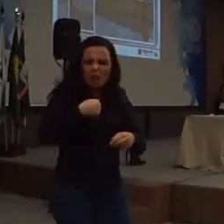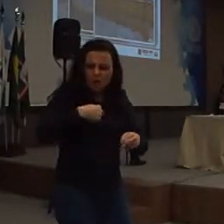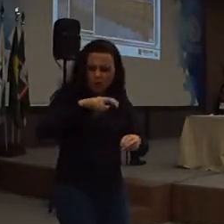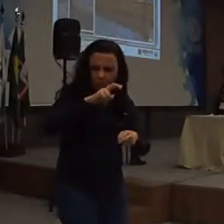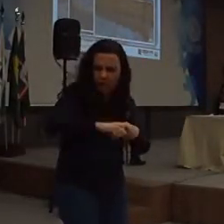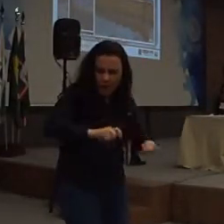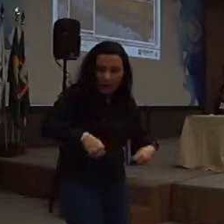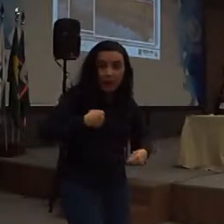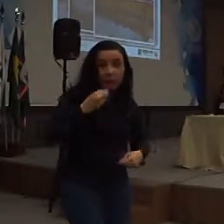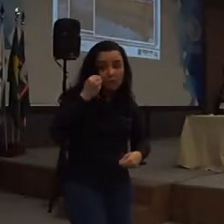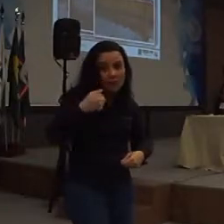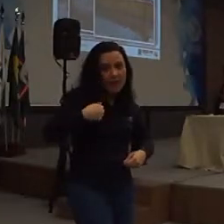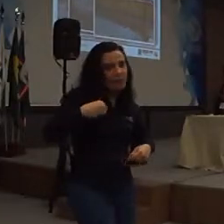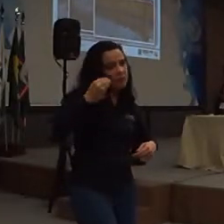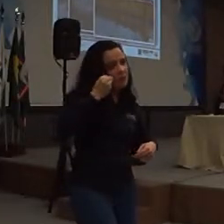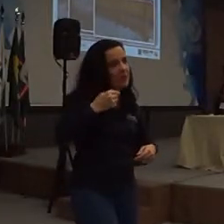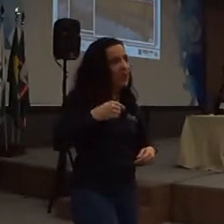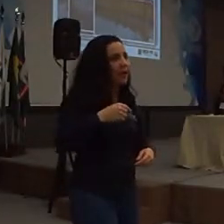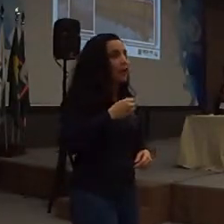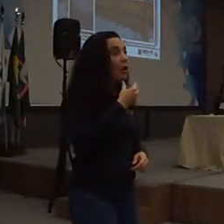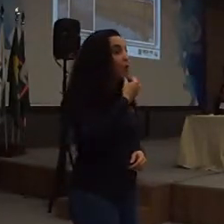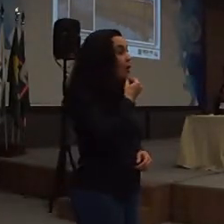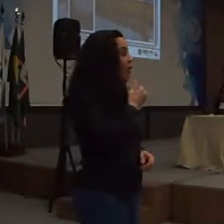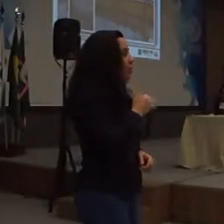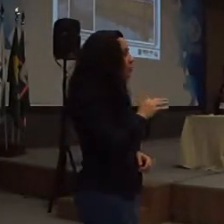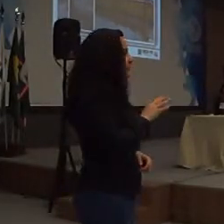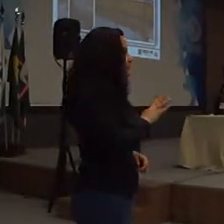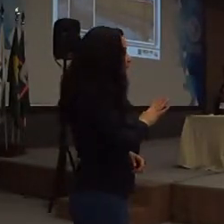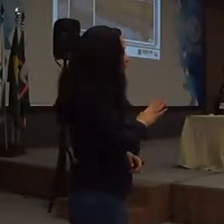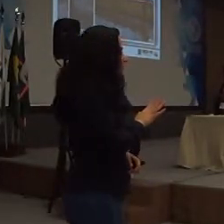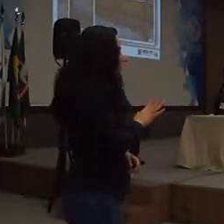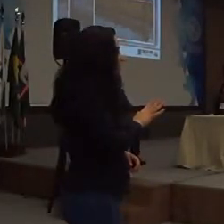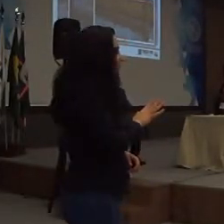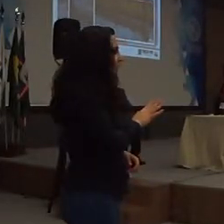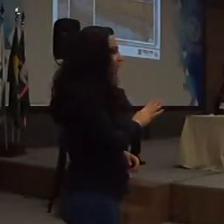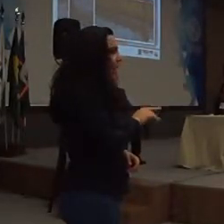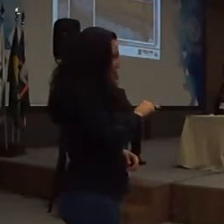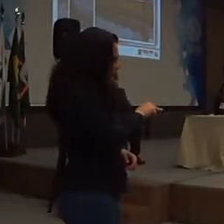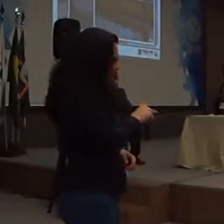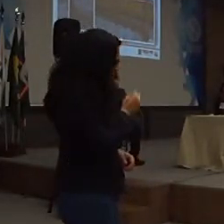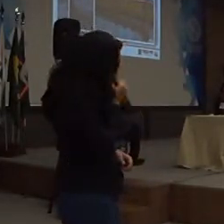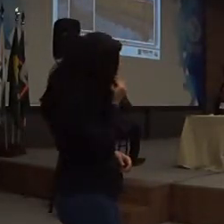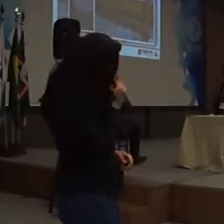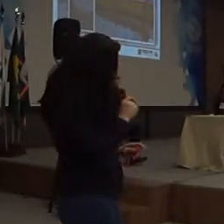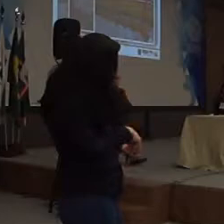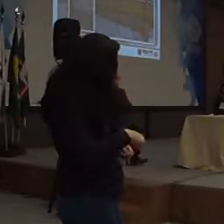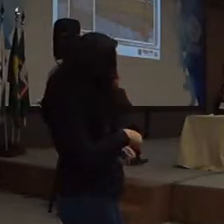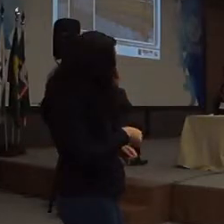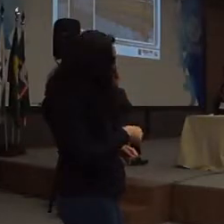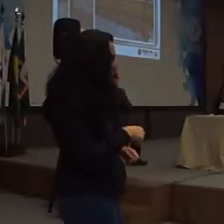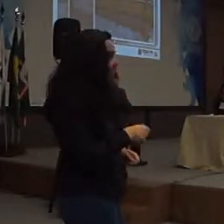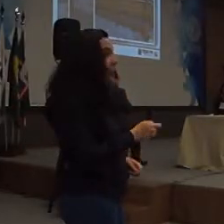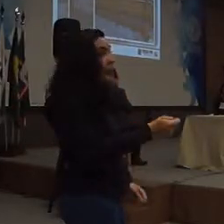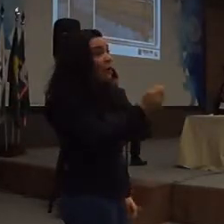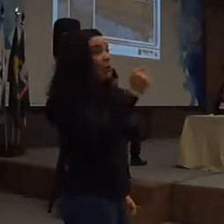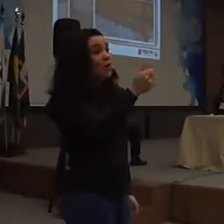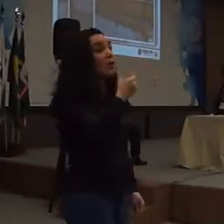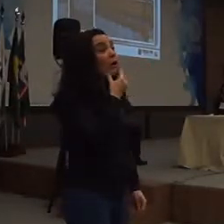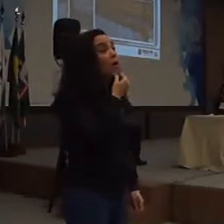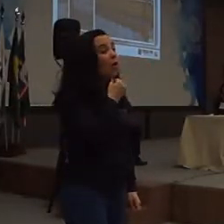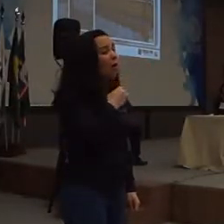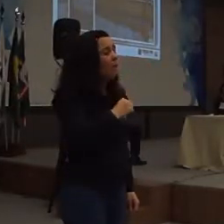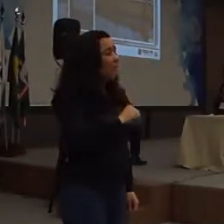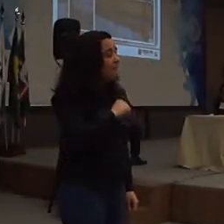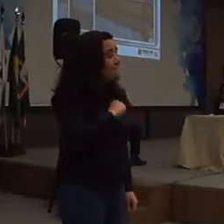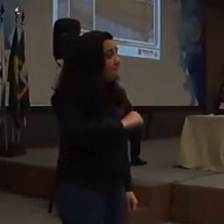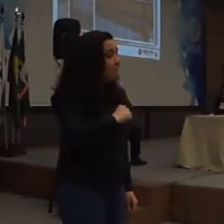filosofia? Ele quase me, não me bateu porque eu era mulher, ele era homem, ia ficar chato, mas ele botou para correr. Eu falei,